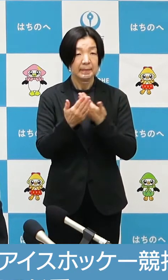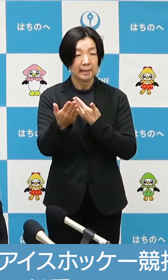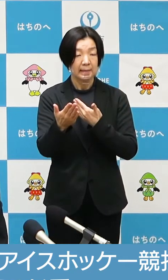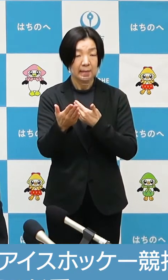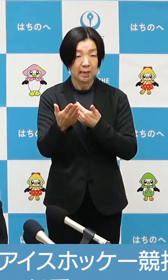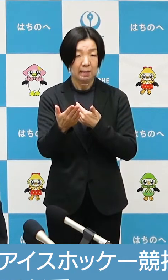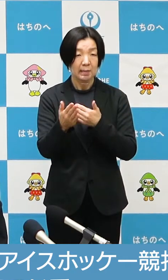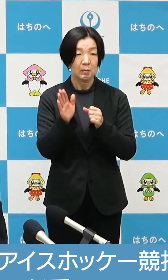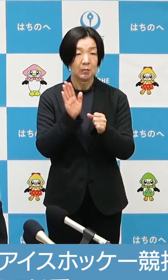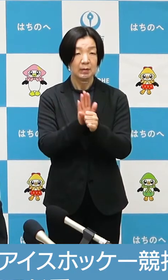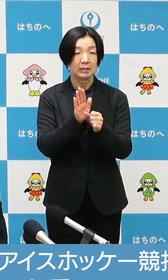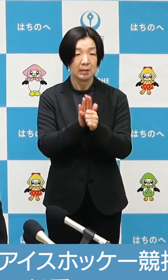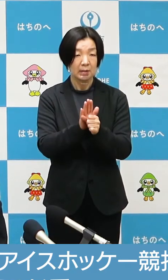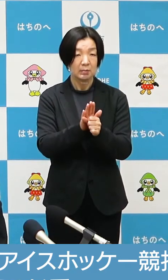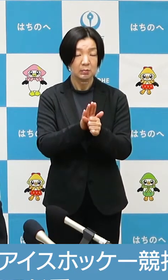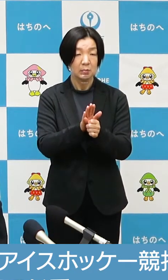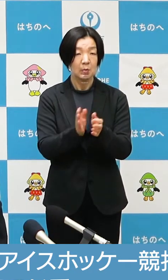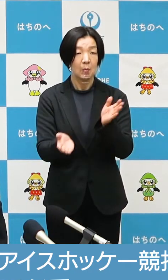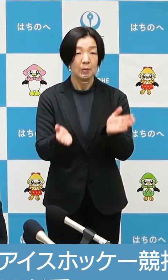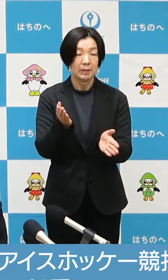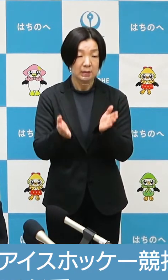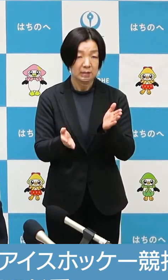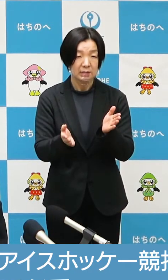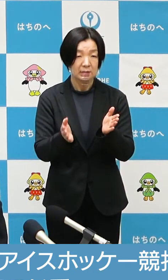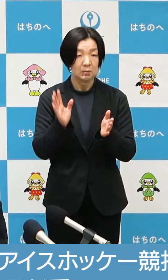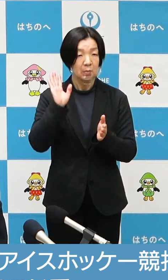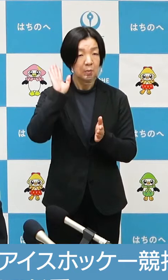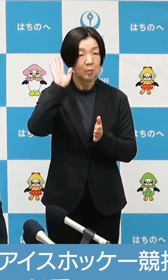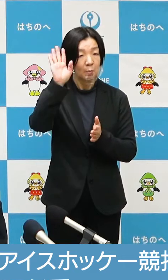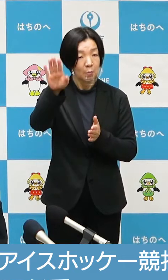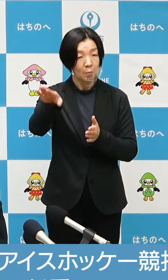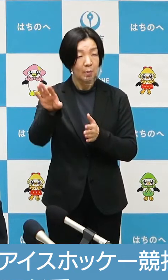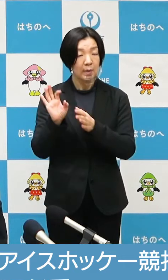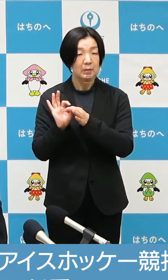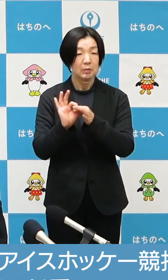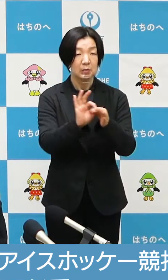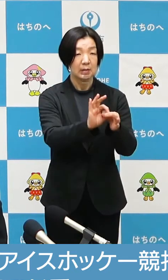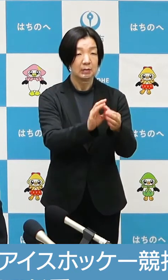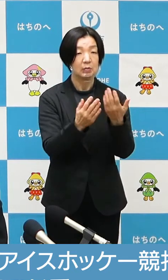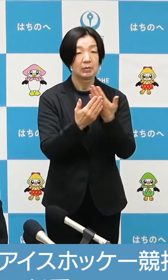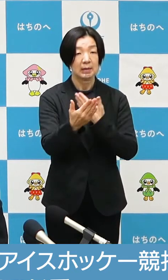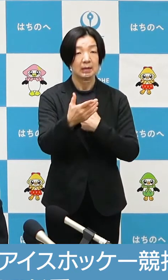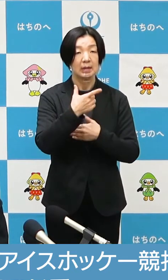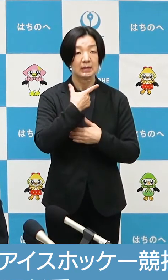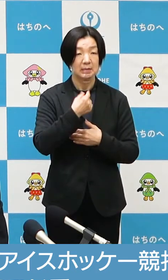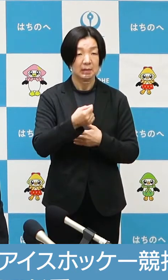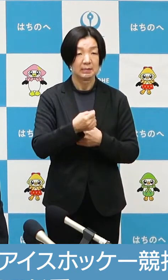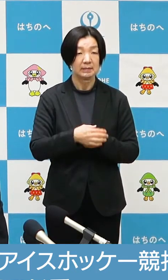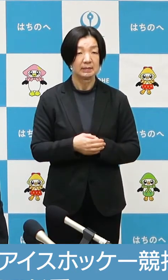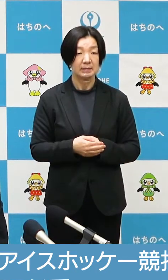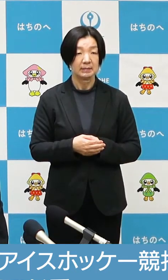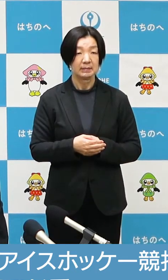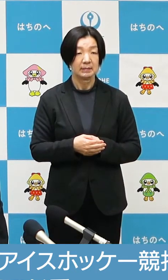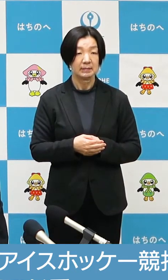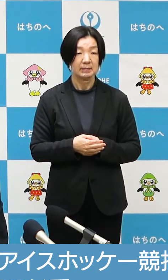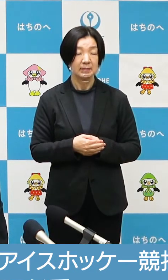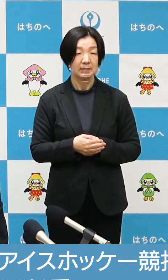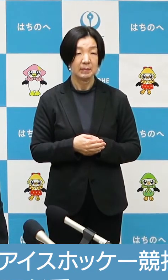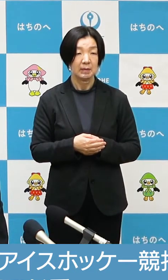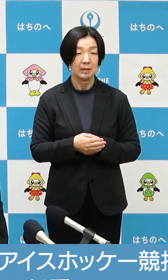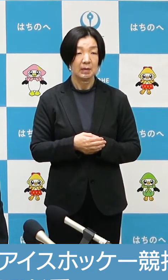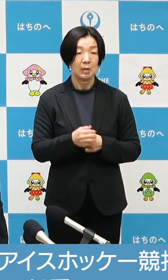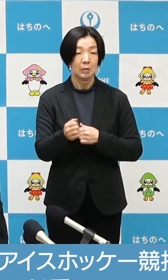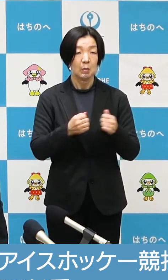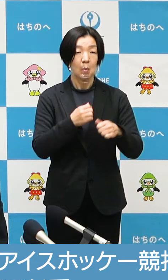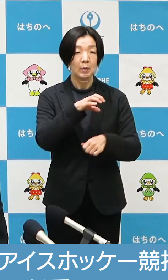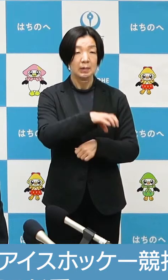をスポーツの輝かしい未来につなぐ大会にしたいと考えておりますので大会期間中は